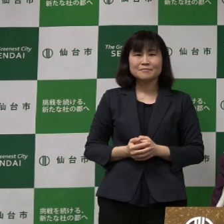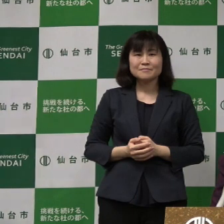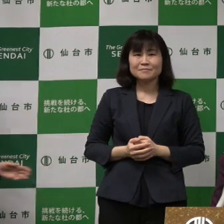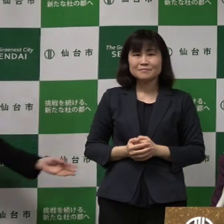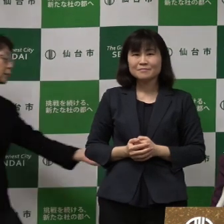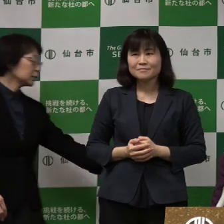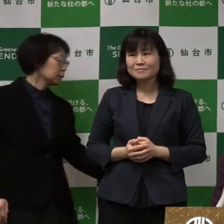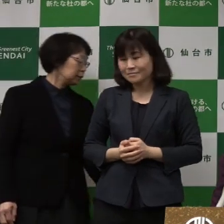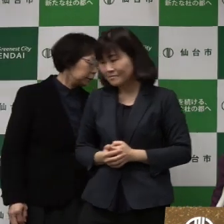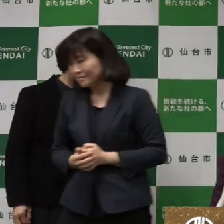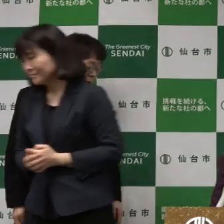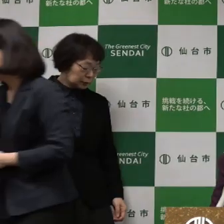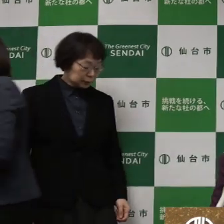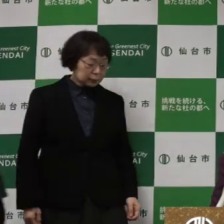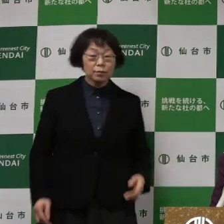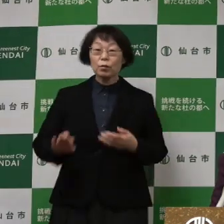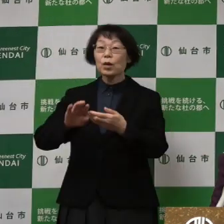はい、他にご質問いかがでしょうか。どうぞ。